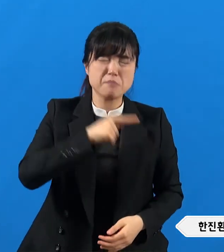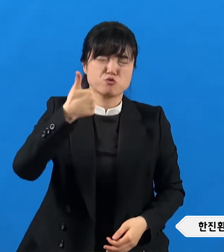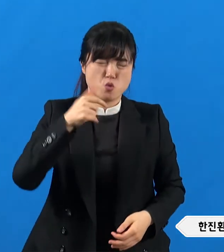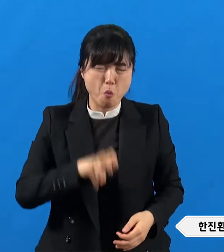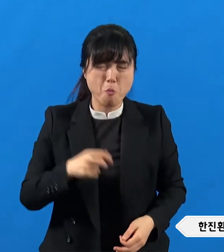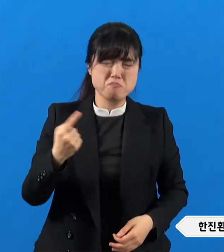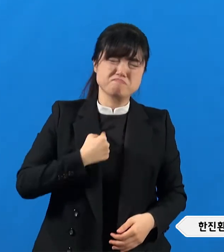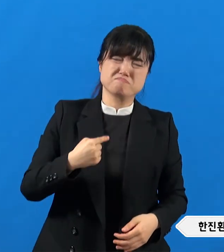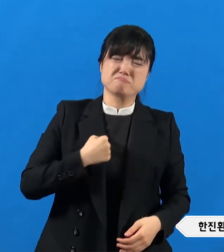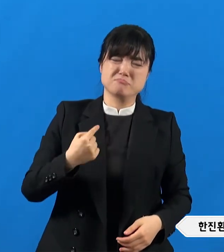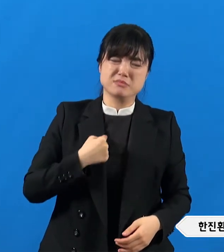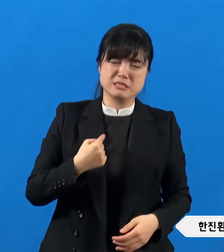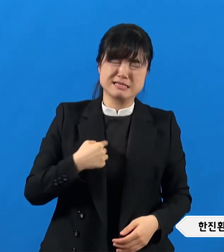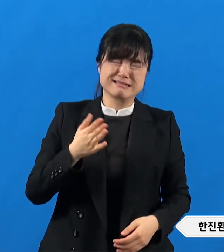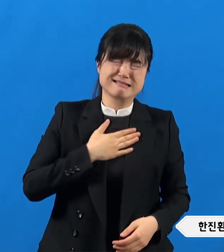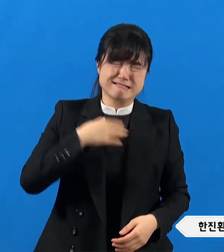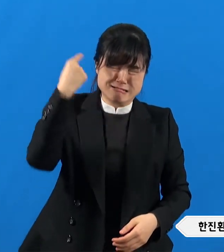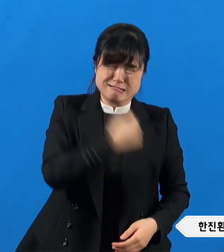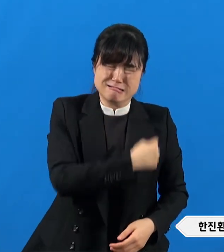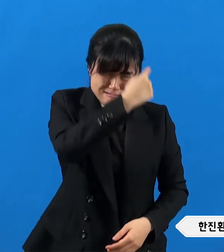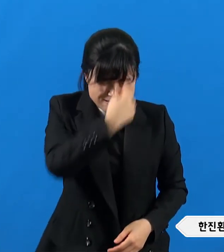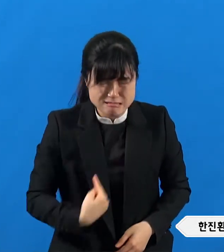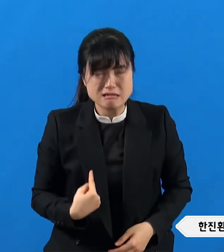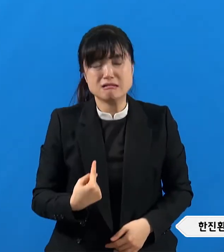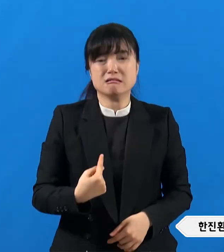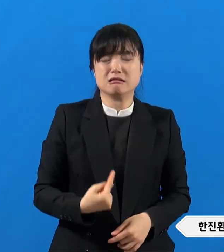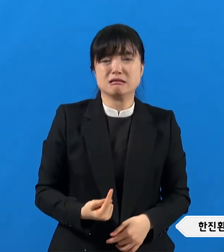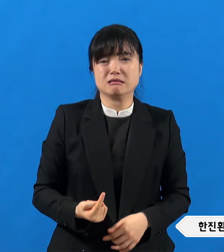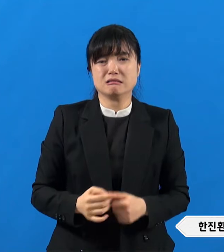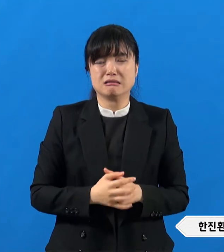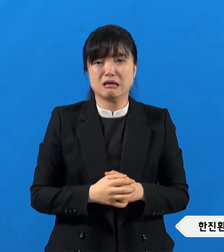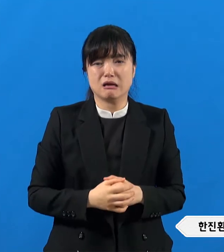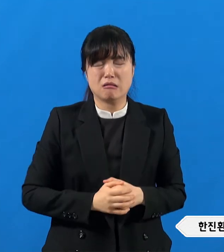없습니다. 강도도 저 같은 강도가 없습니다.